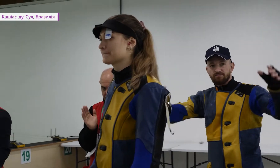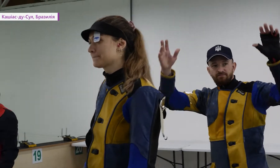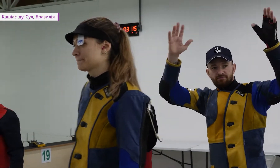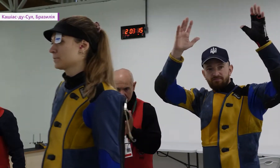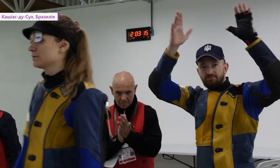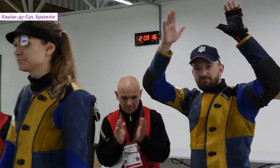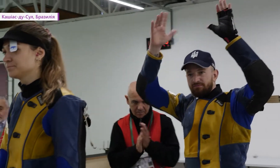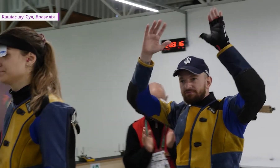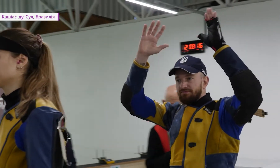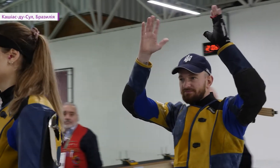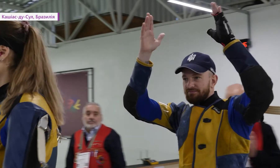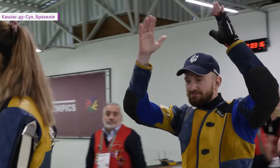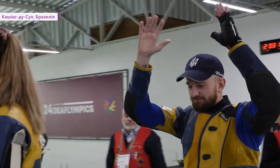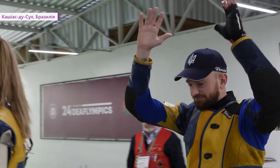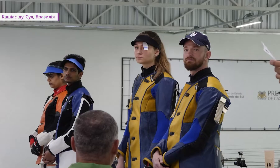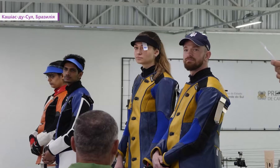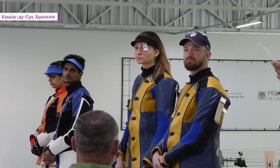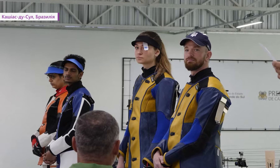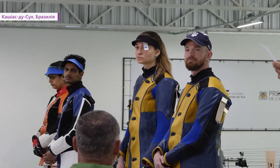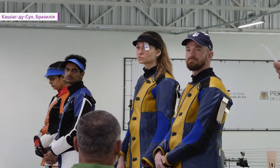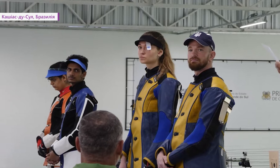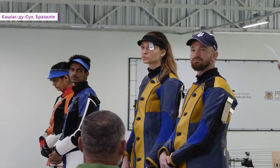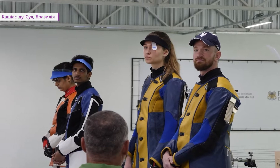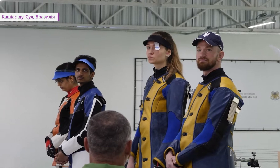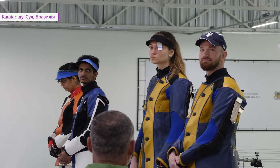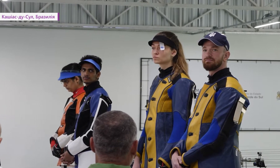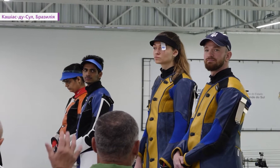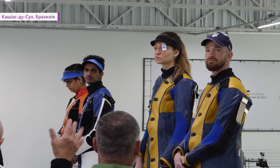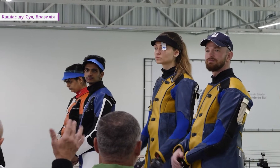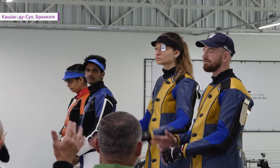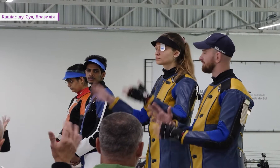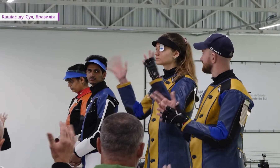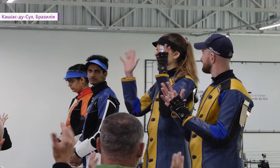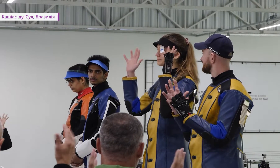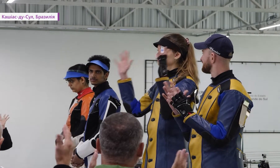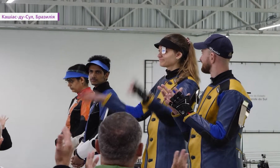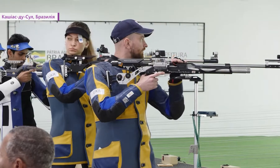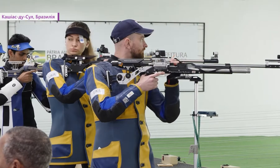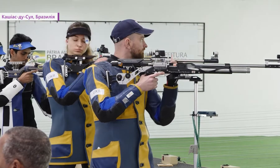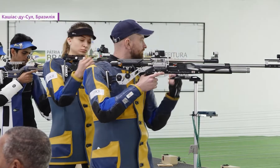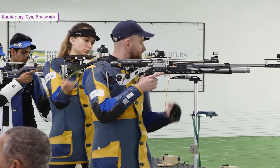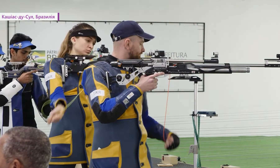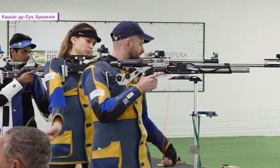Бронза у кульовій стрільбі стала 60-ю медаллю української збірної на Дефлімпіаді у Бразилії. Четверта